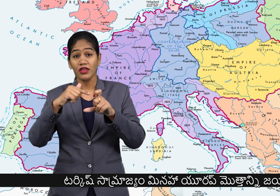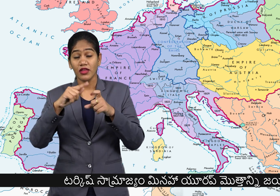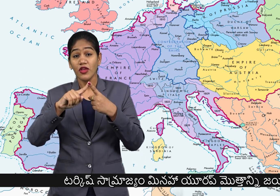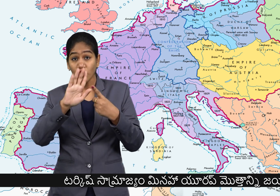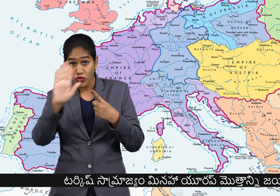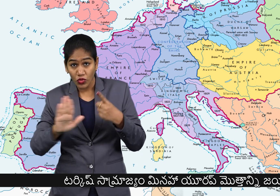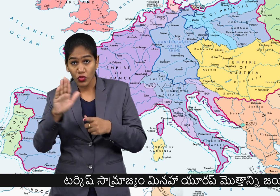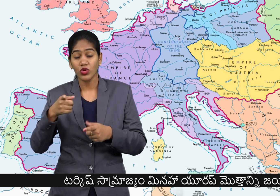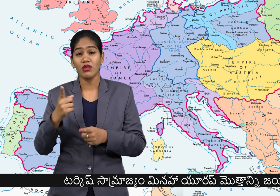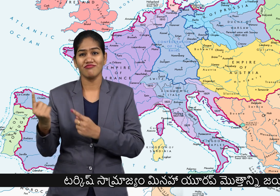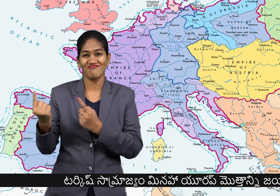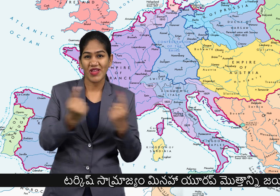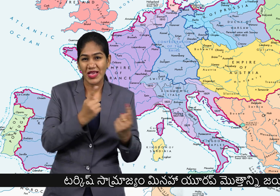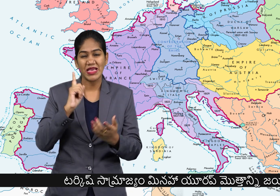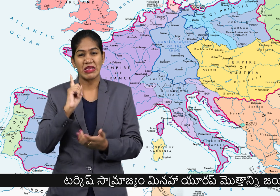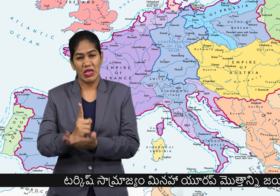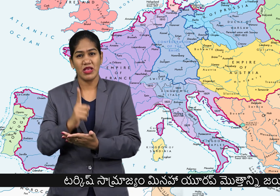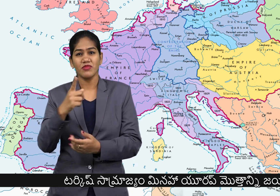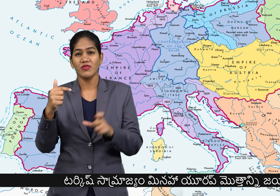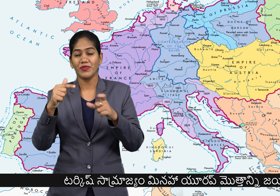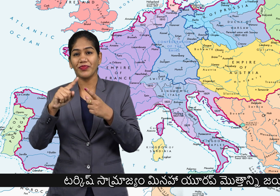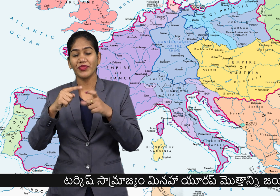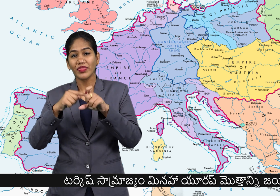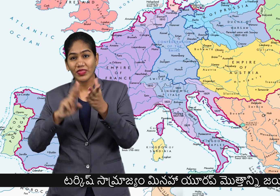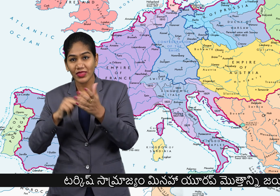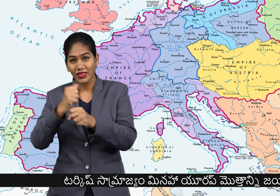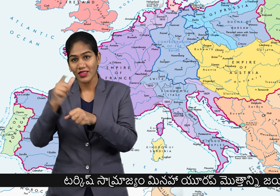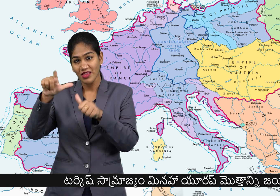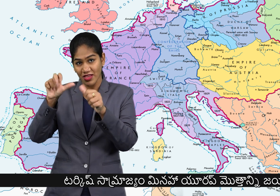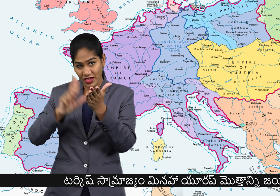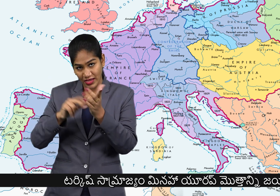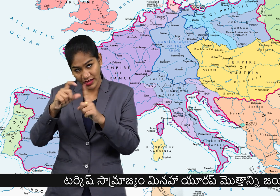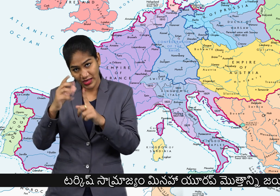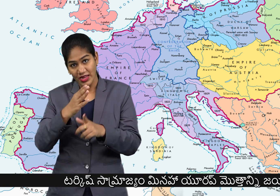టర్కిష్ సామ్రాజ్యం మినహా యూరప్ మొత్తాన్ని జయించాడు.